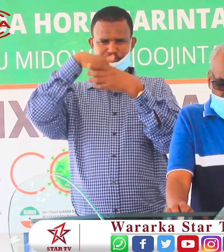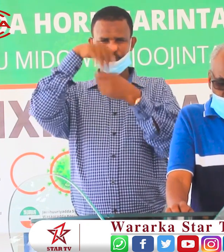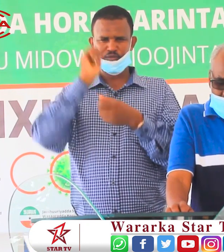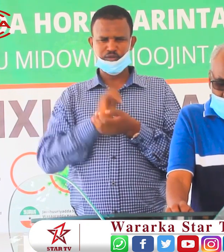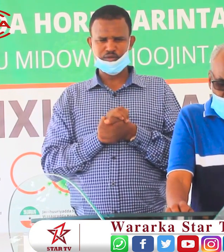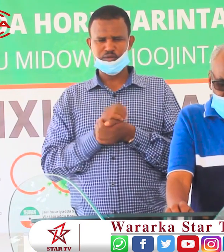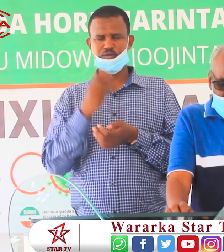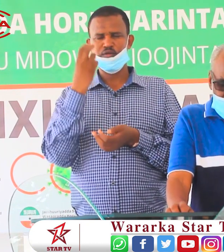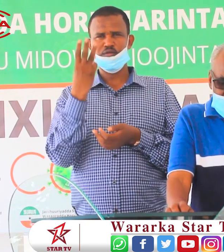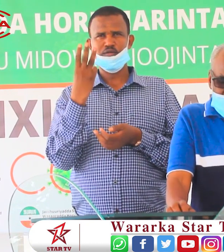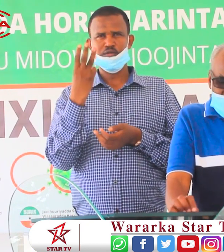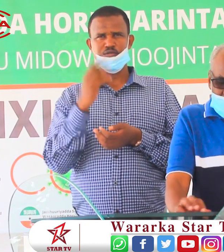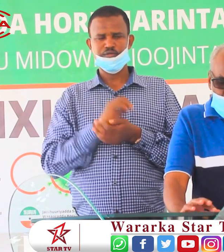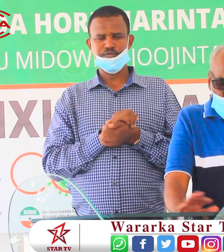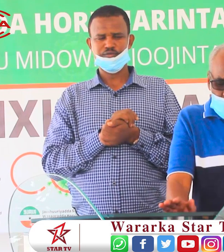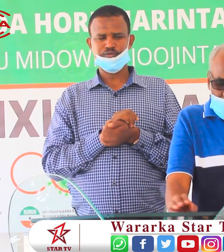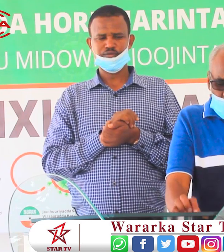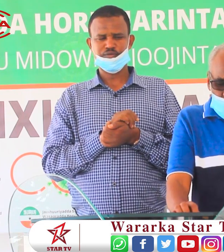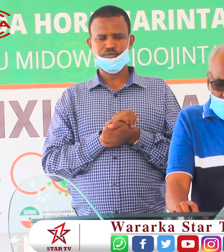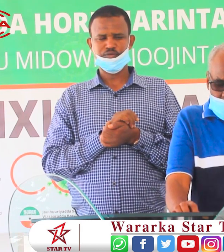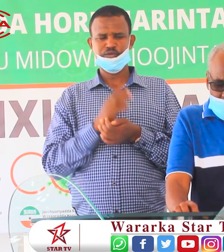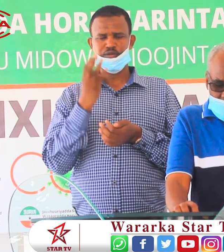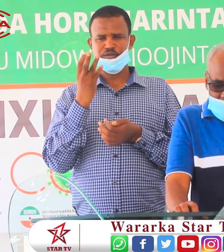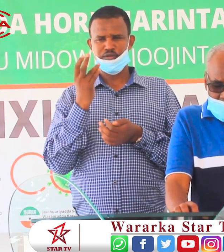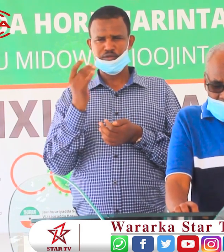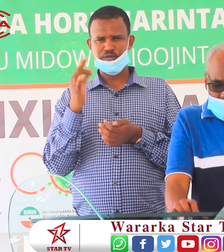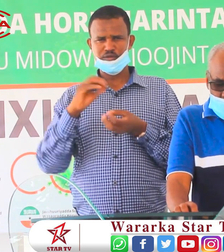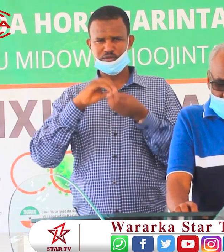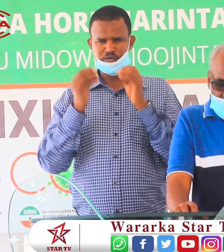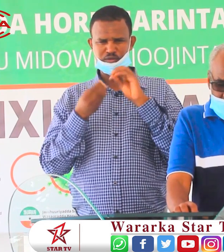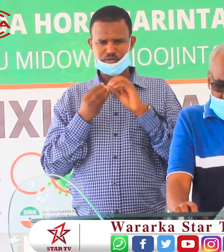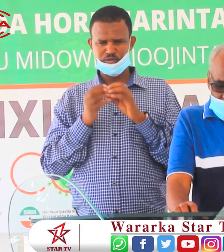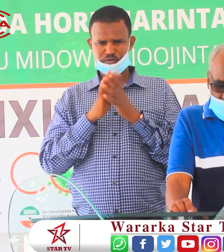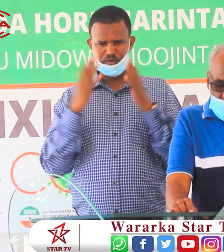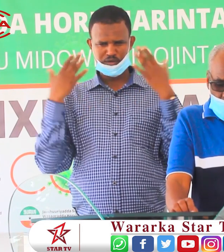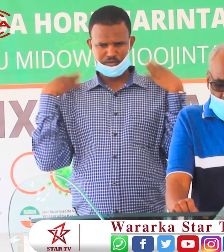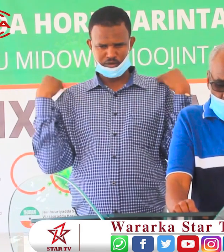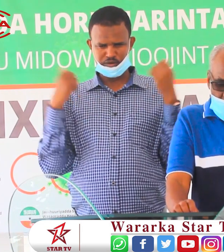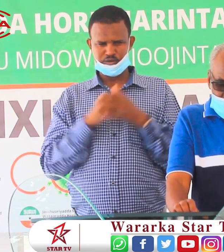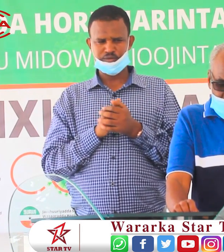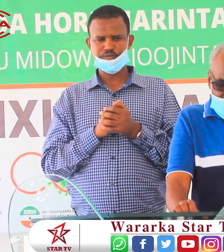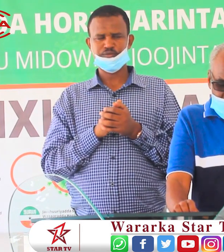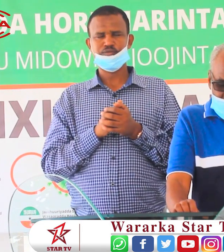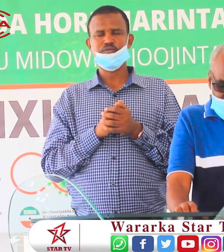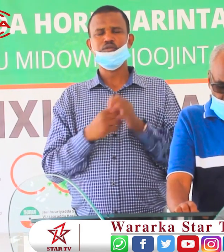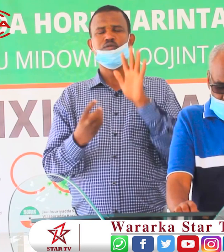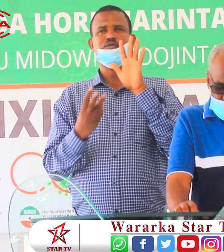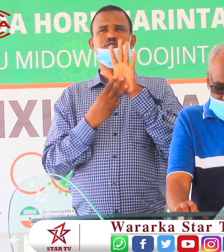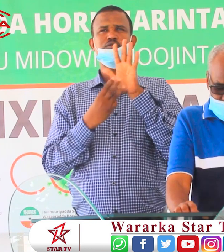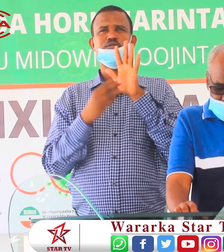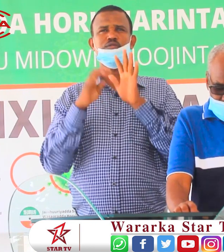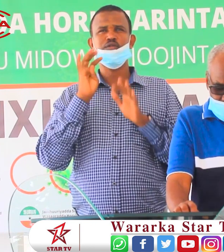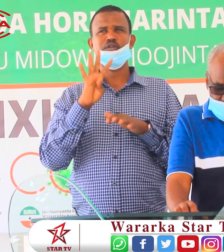waxa weeye waa 3 qof tirada guud ee cudurka ka bogsatay waa 48